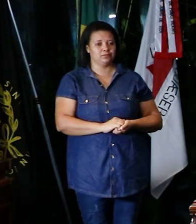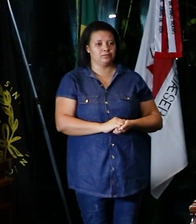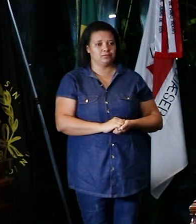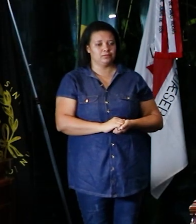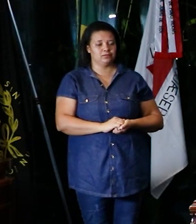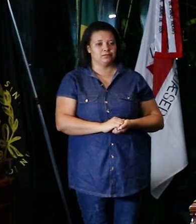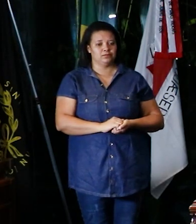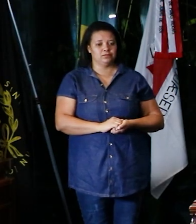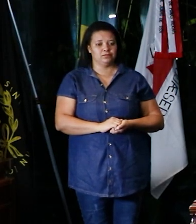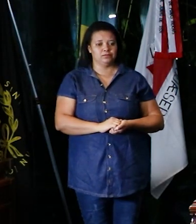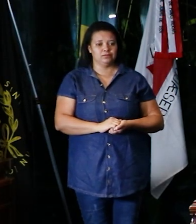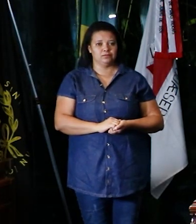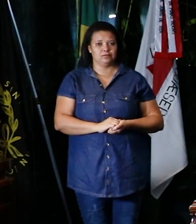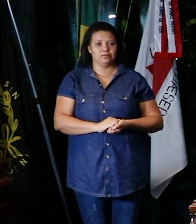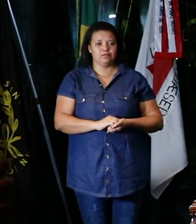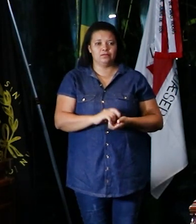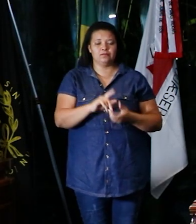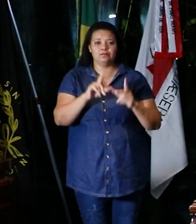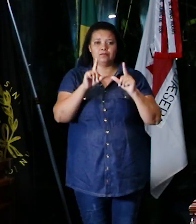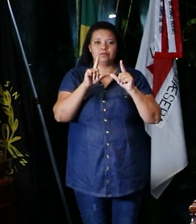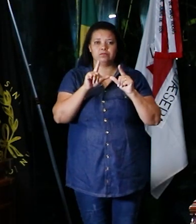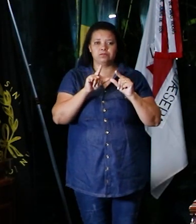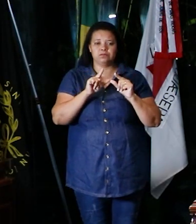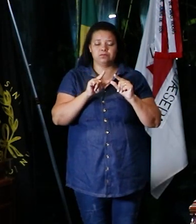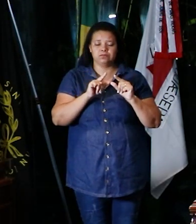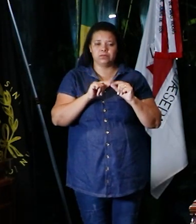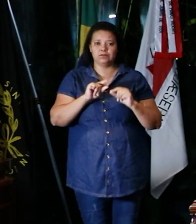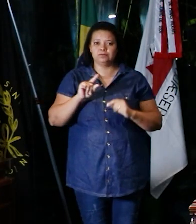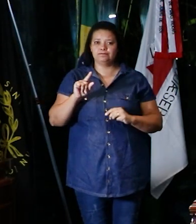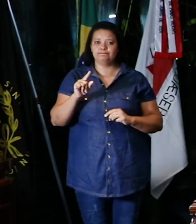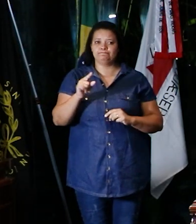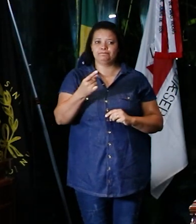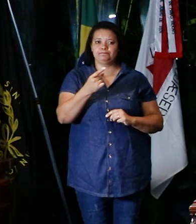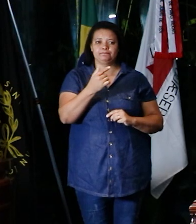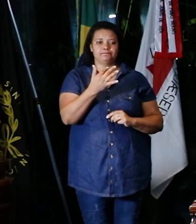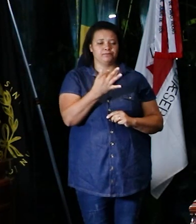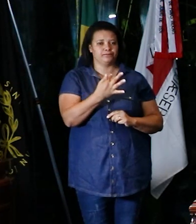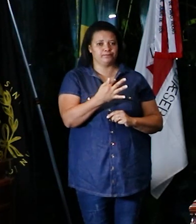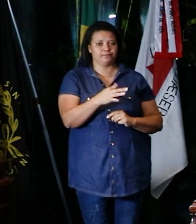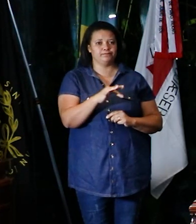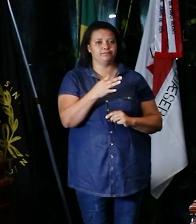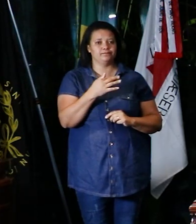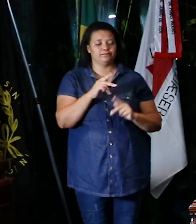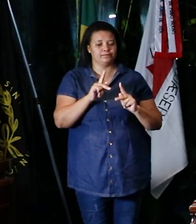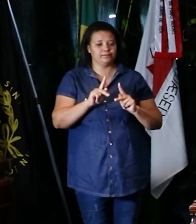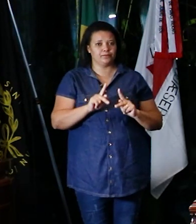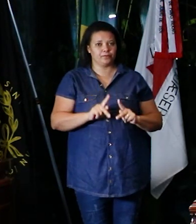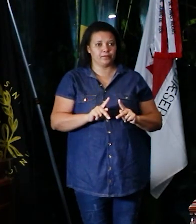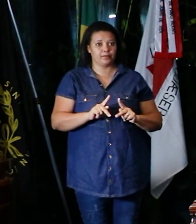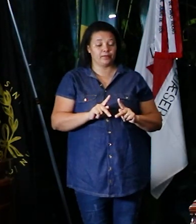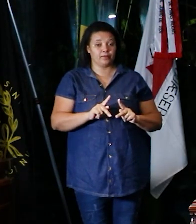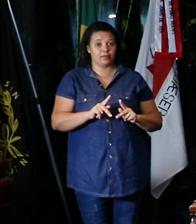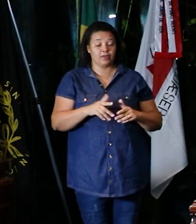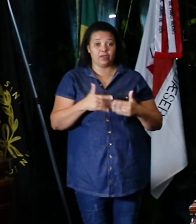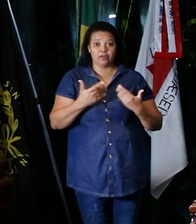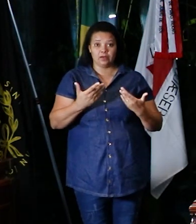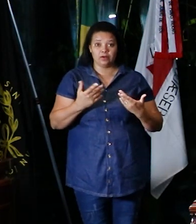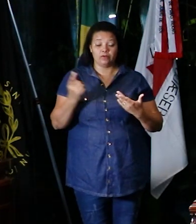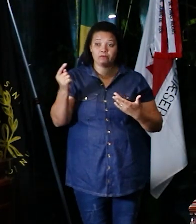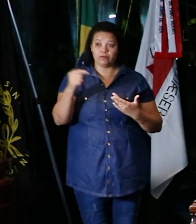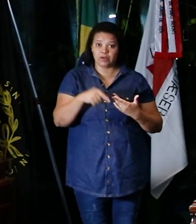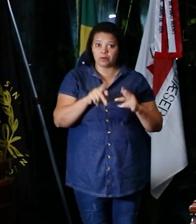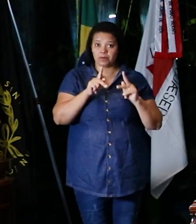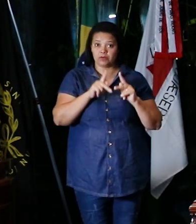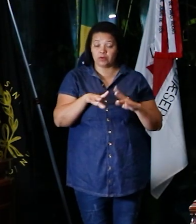terra uma dor feita de mil dores. Nisso, vieram os sábios da cidade